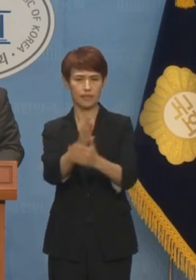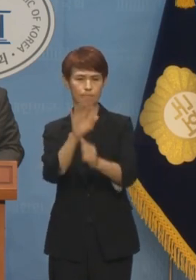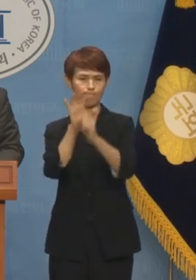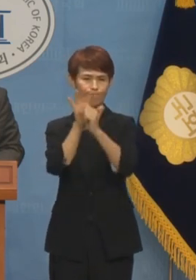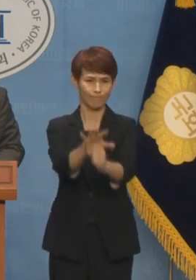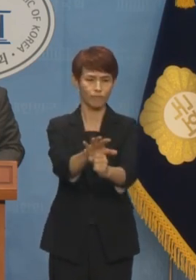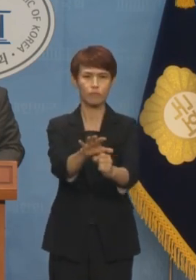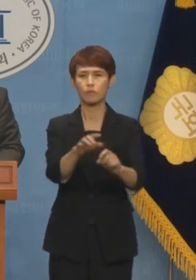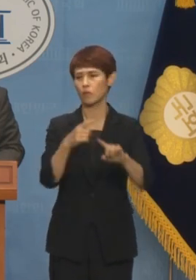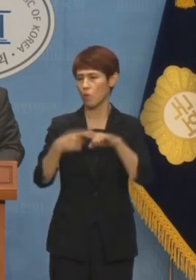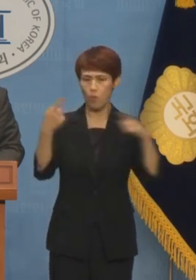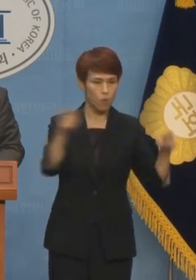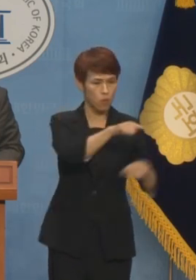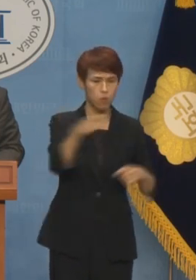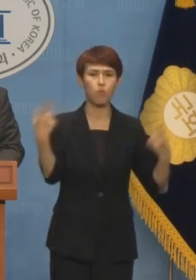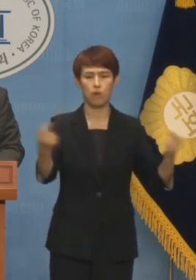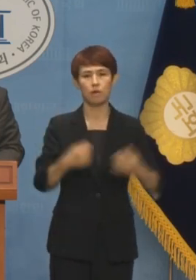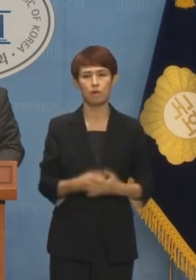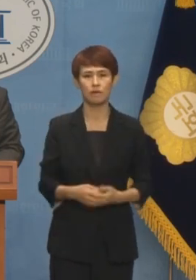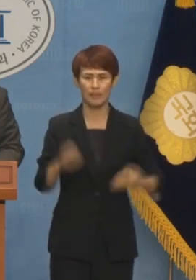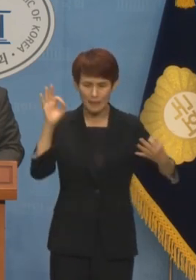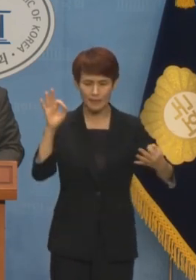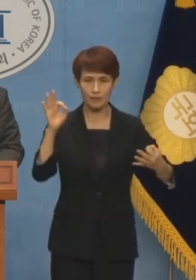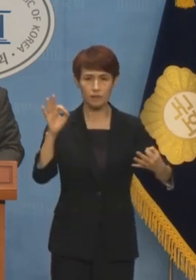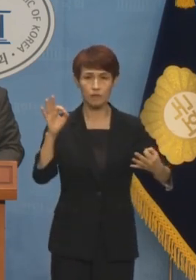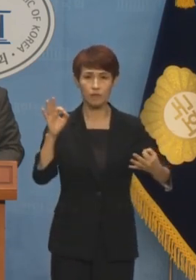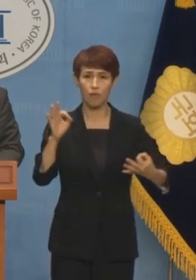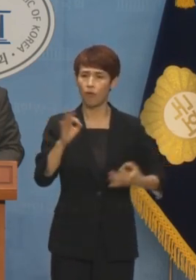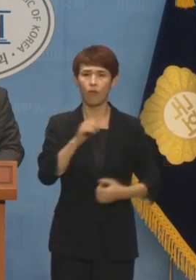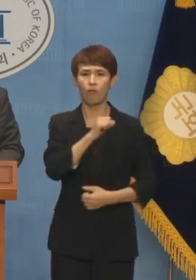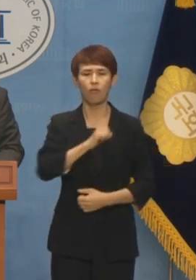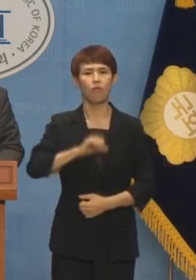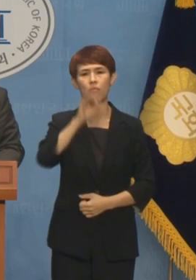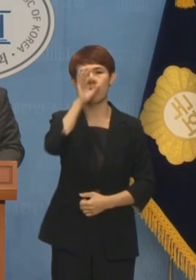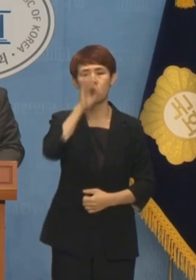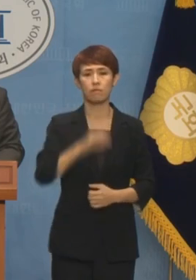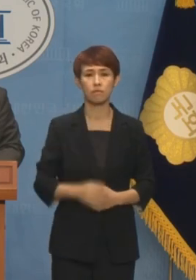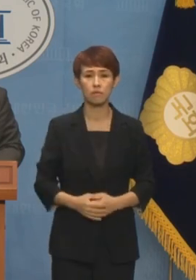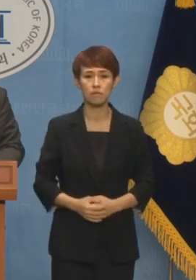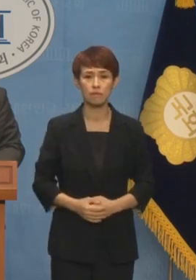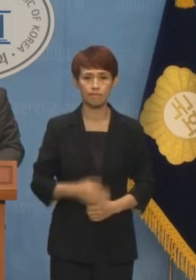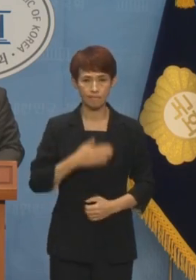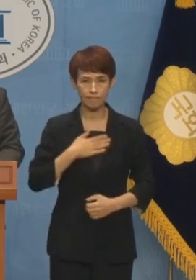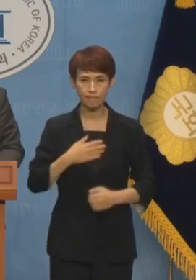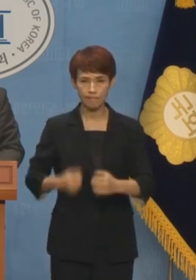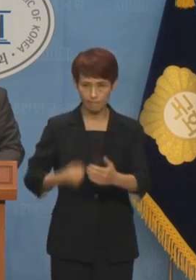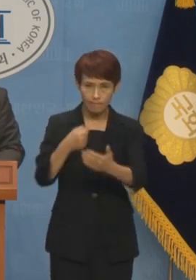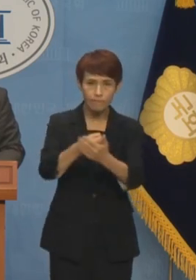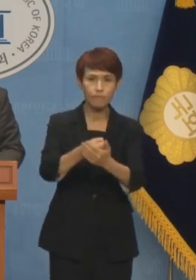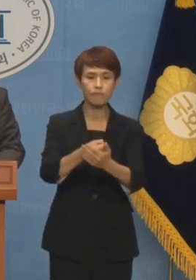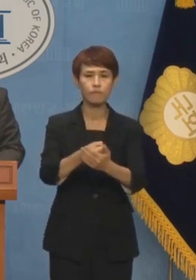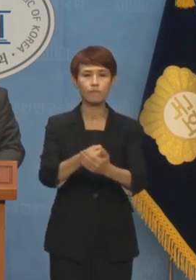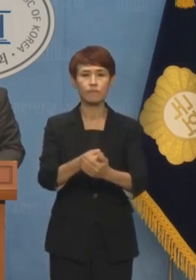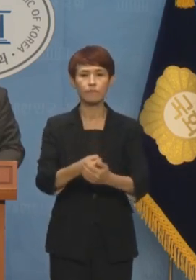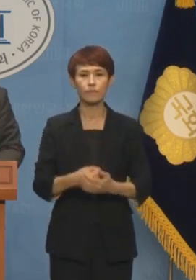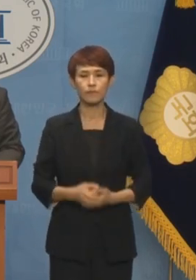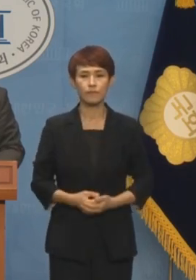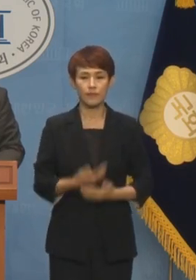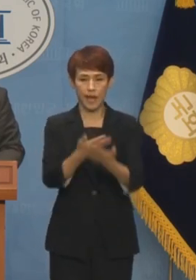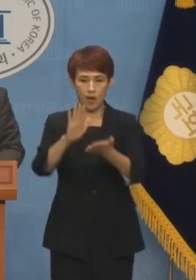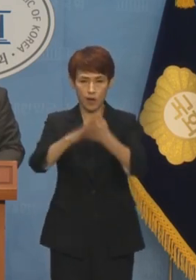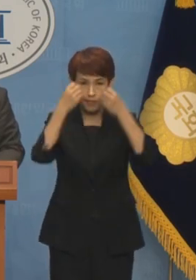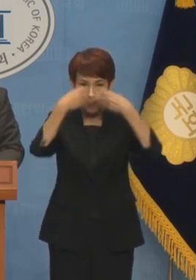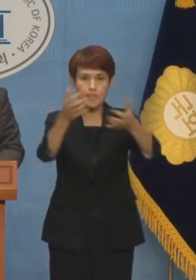없었습니다. 가만히 있으라고 가만히 있을 수 없었습니다. 그래서 저는 결심했습니다.